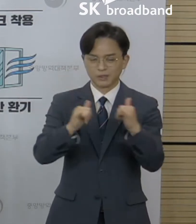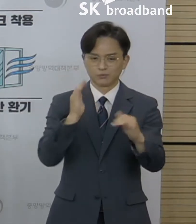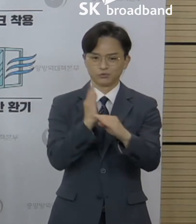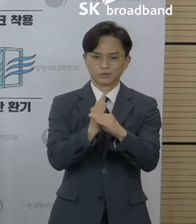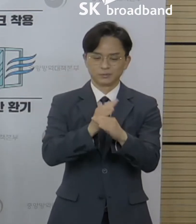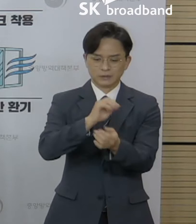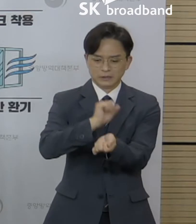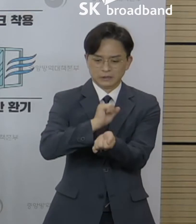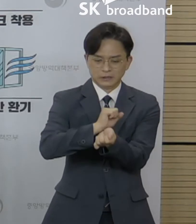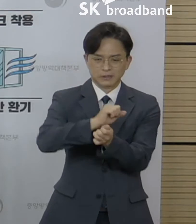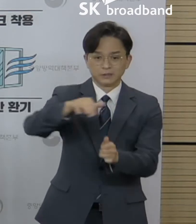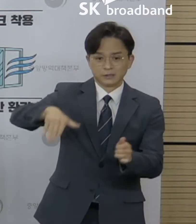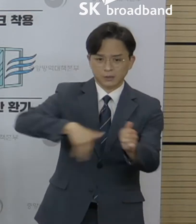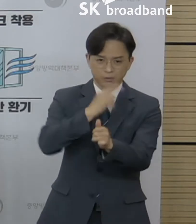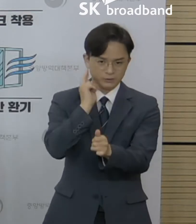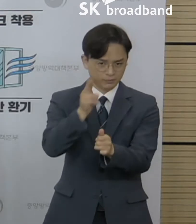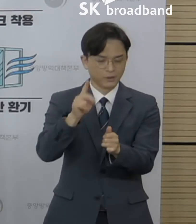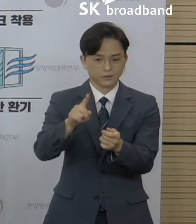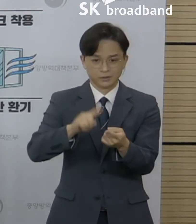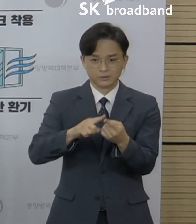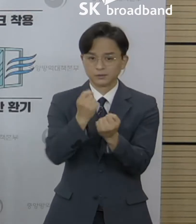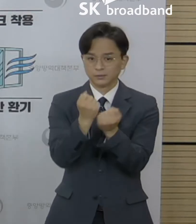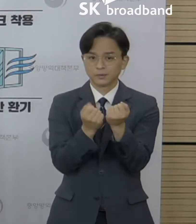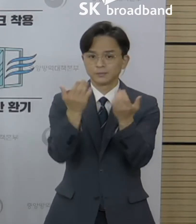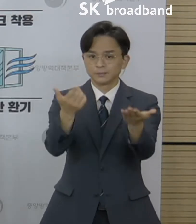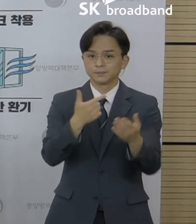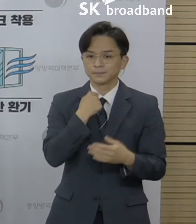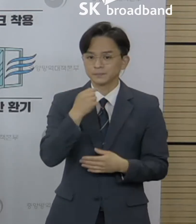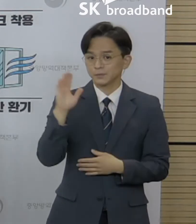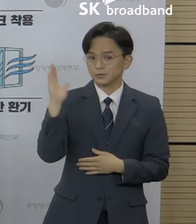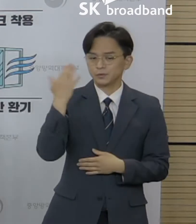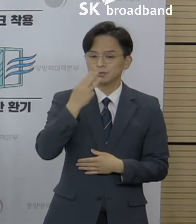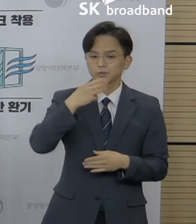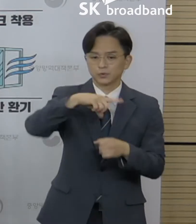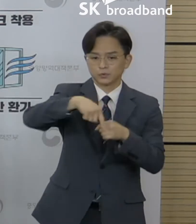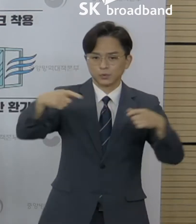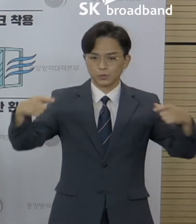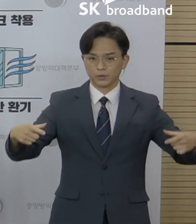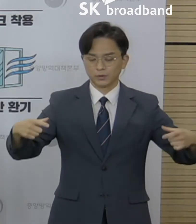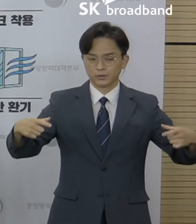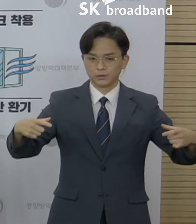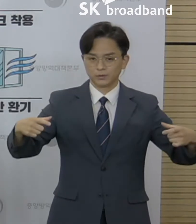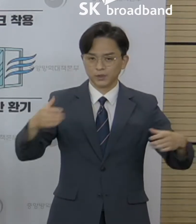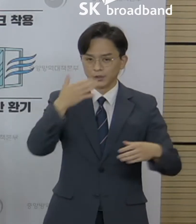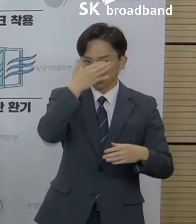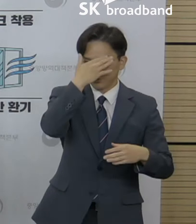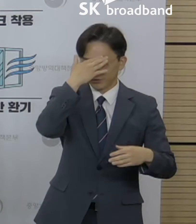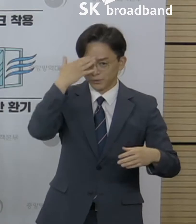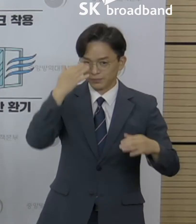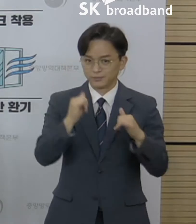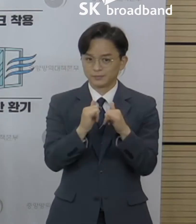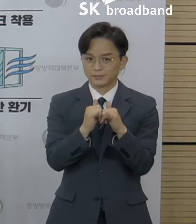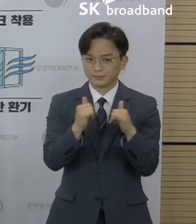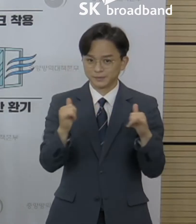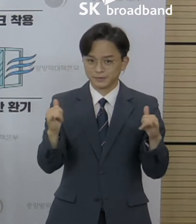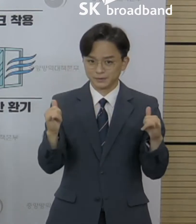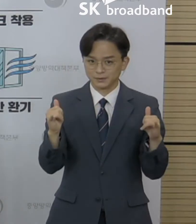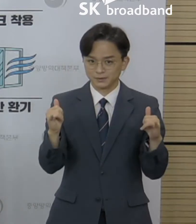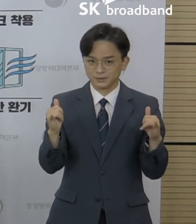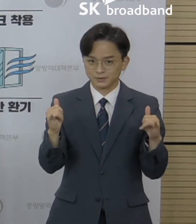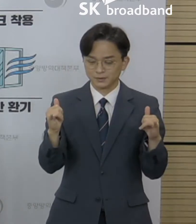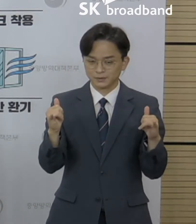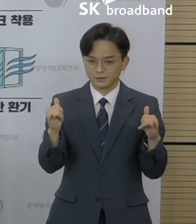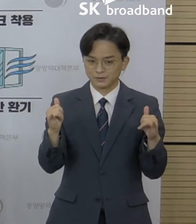대해서 설명드리겠습니다. 최근 수도권에서 특별히 젊은 연령층에 해당하는 분들이